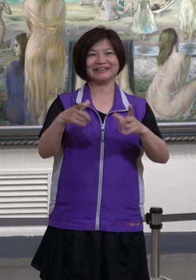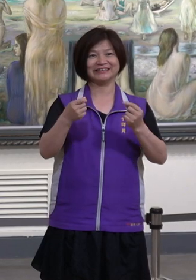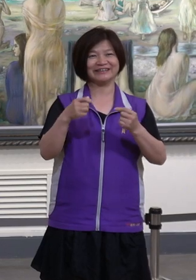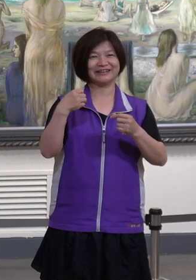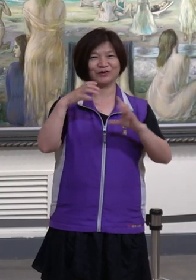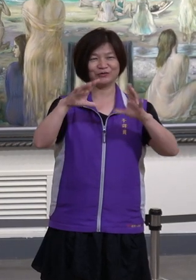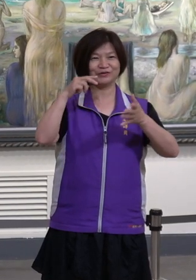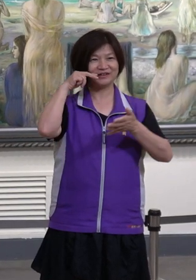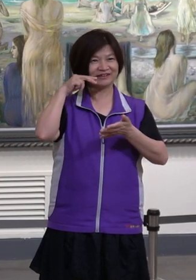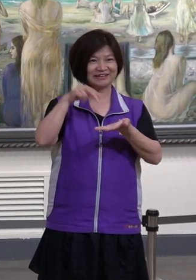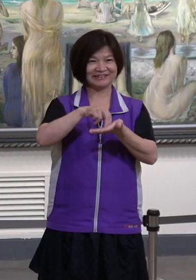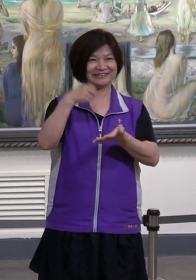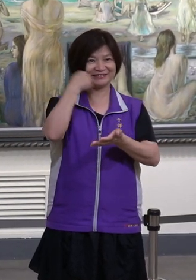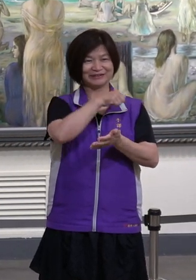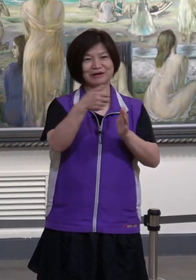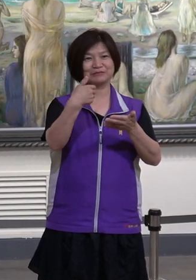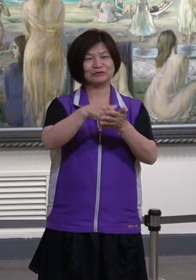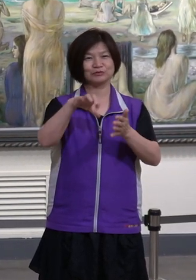台湾美术馆。